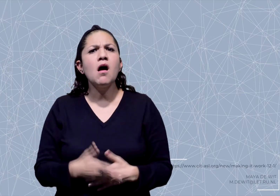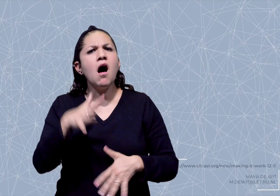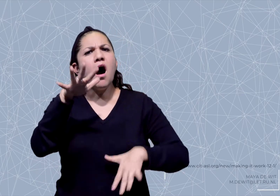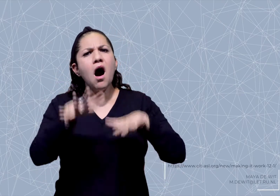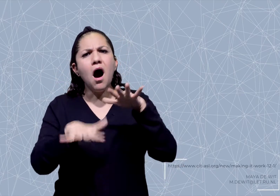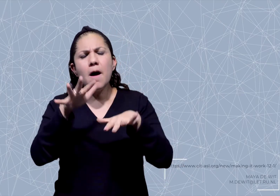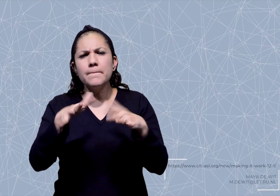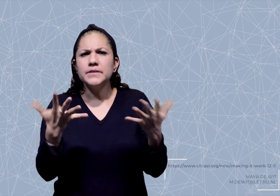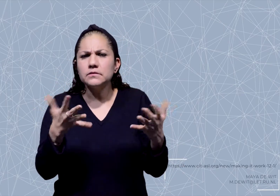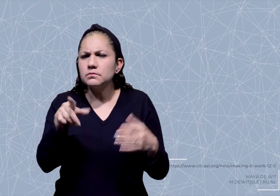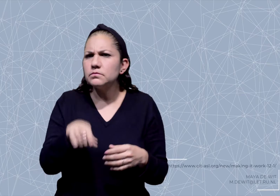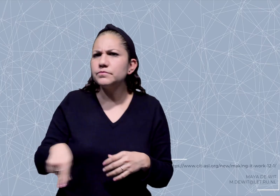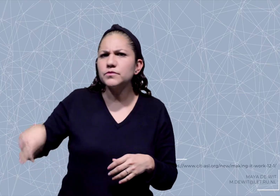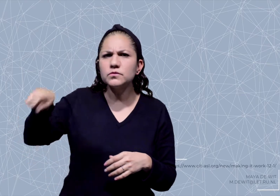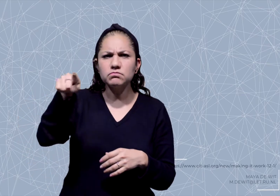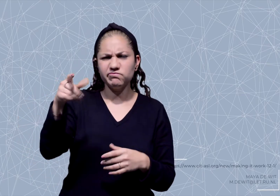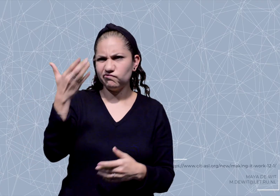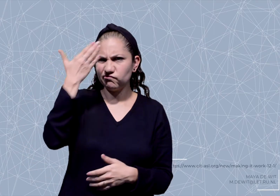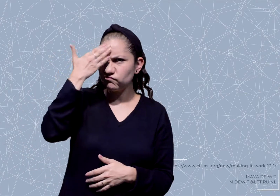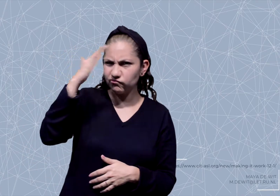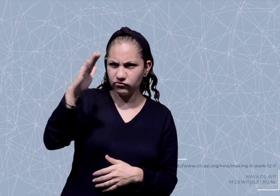lingüística para brindar un servicio de calidad.